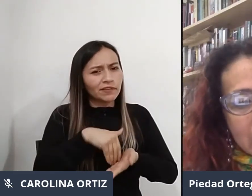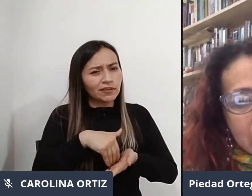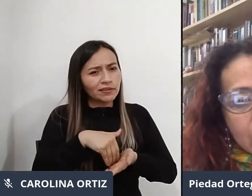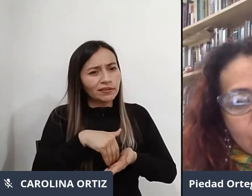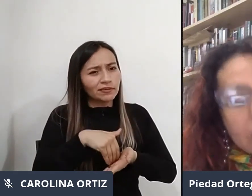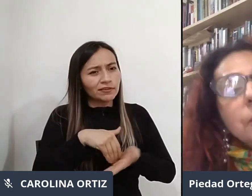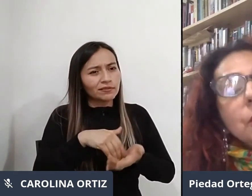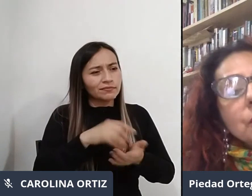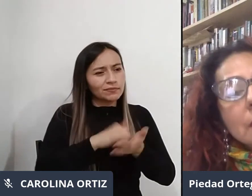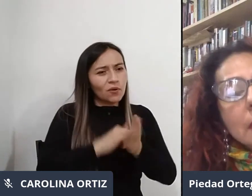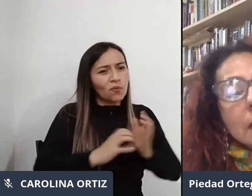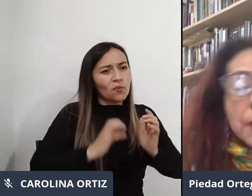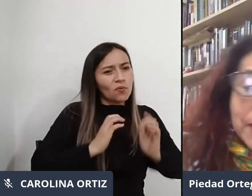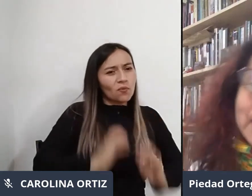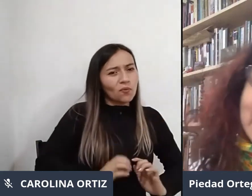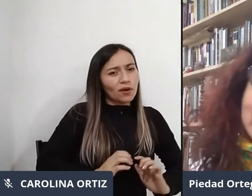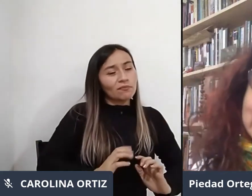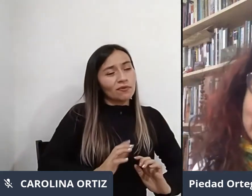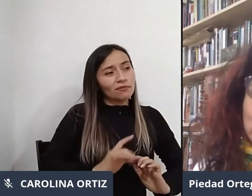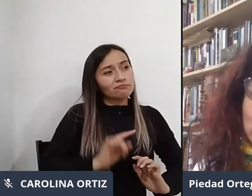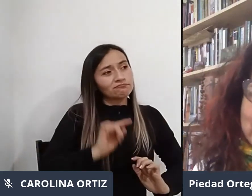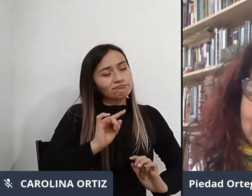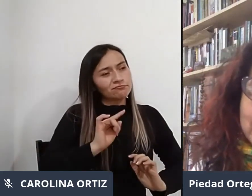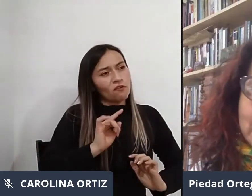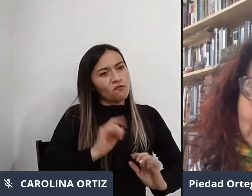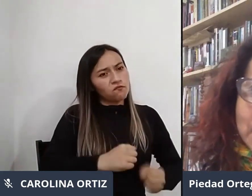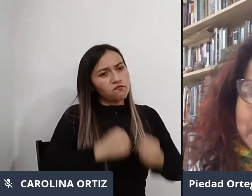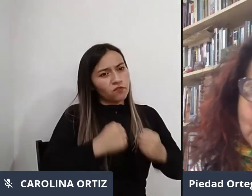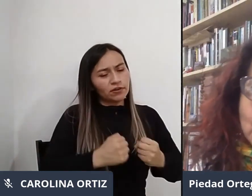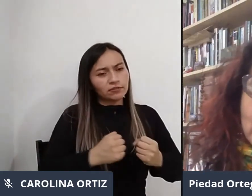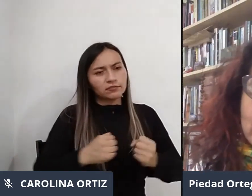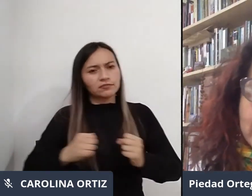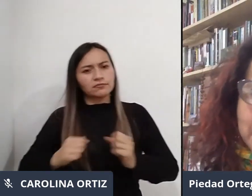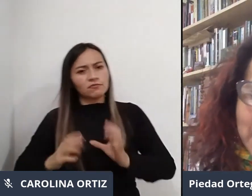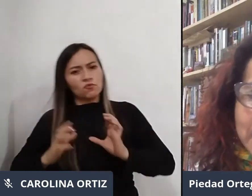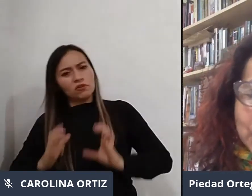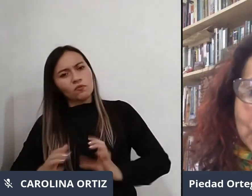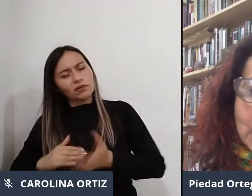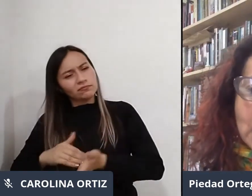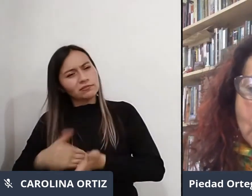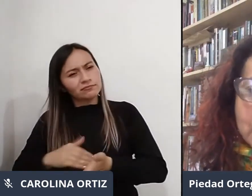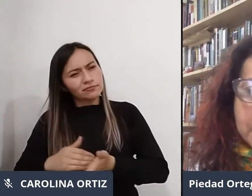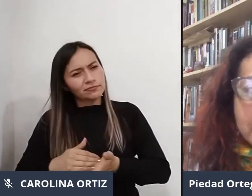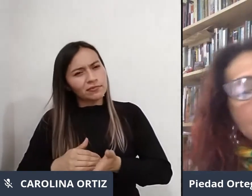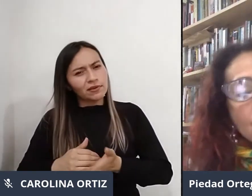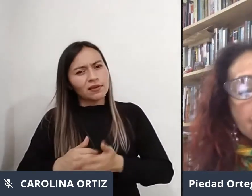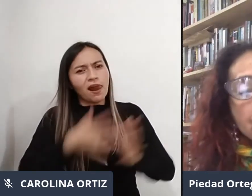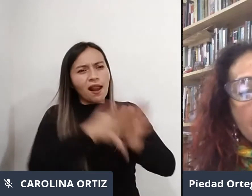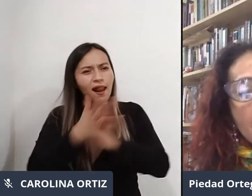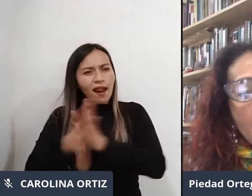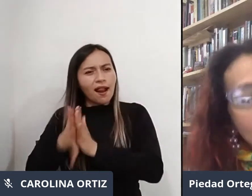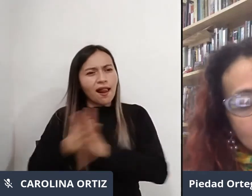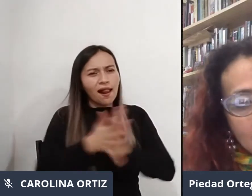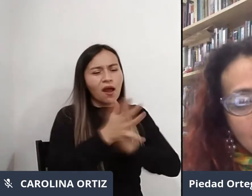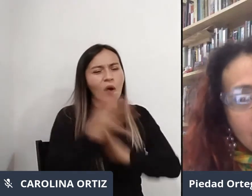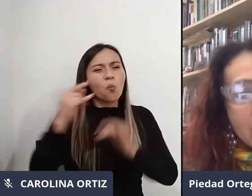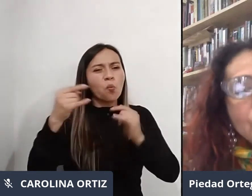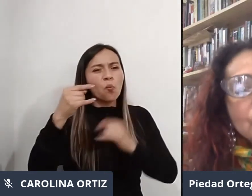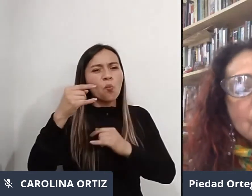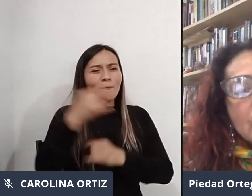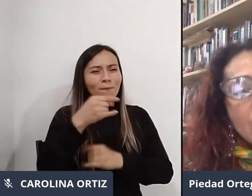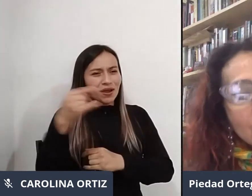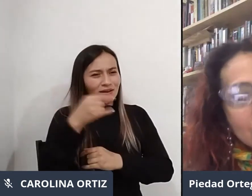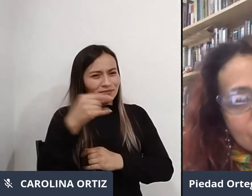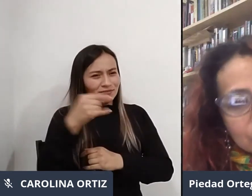fuertes. Recordemos las primeras narrativas que empezaron a circular en marzo con respecto a nuestros